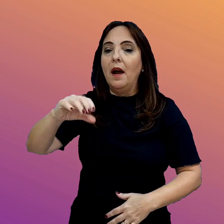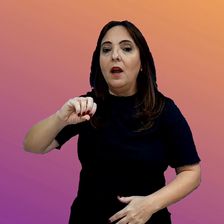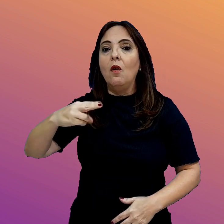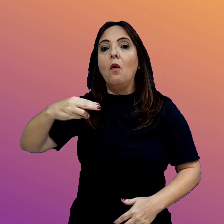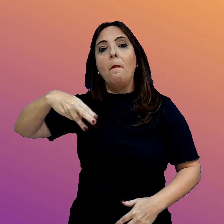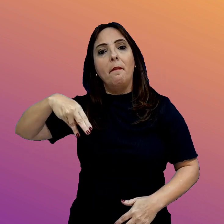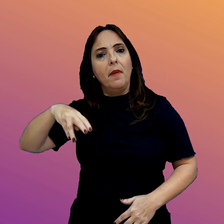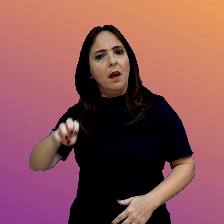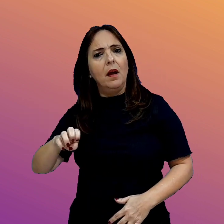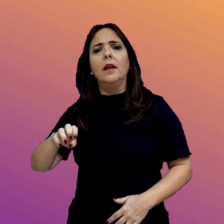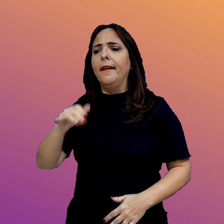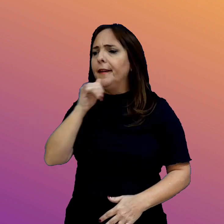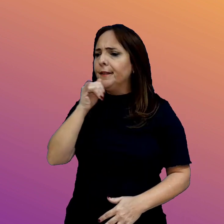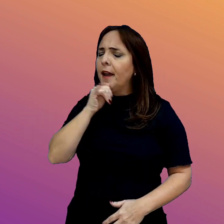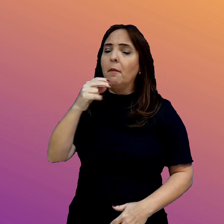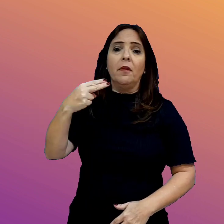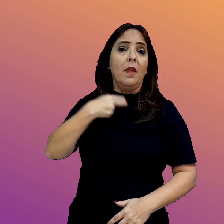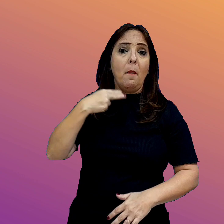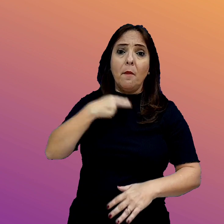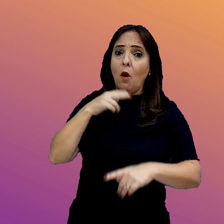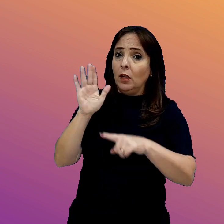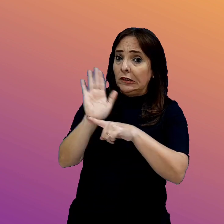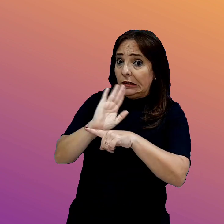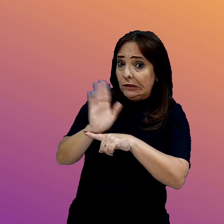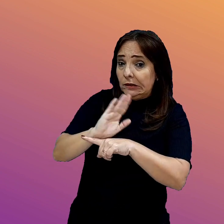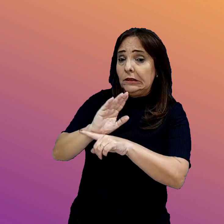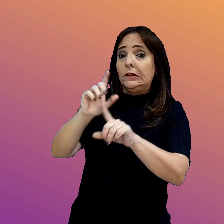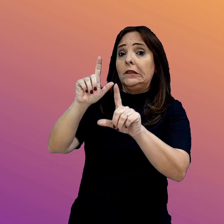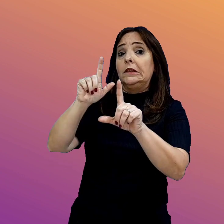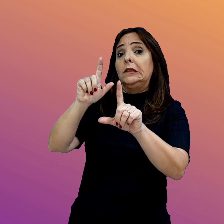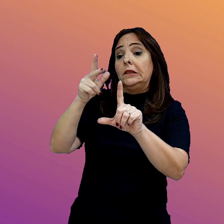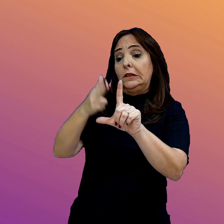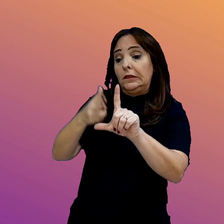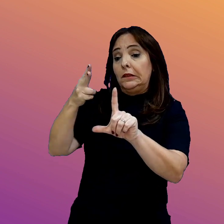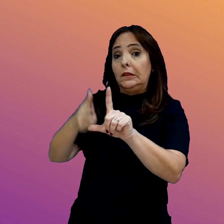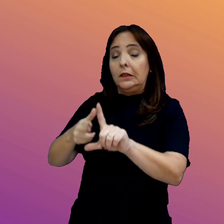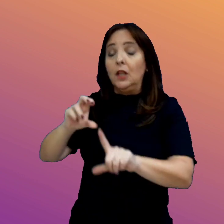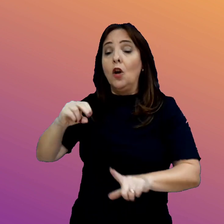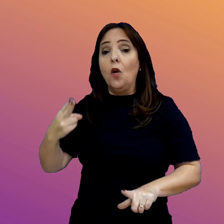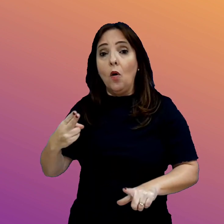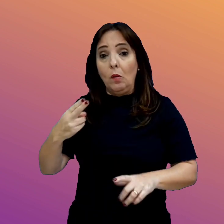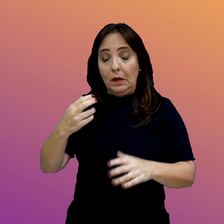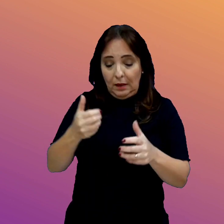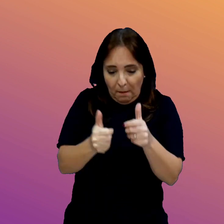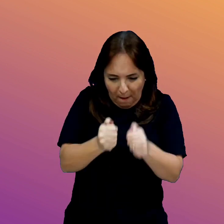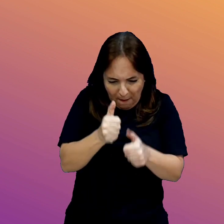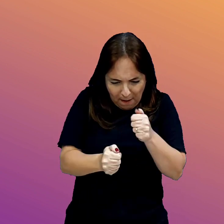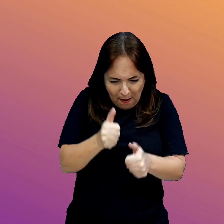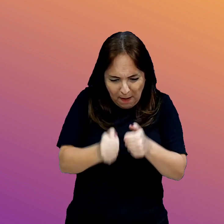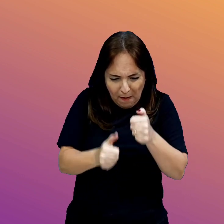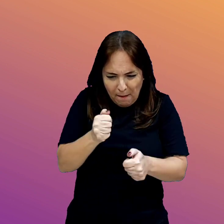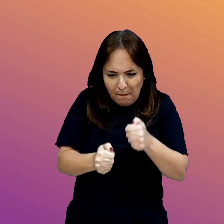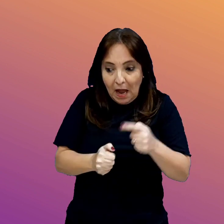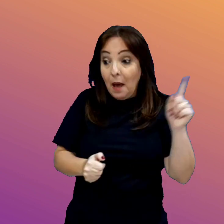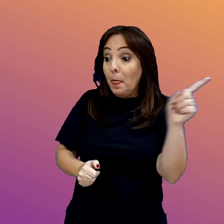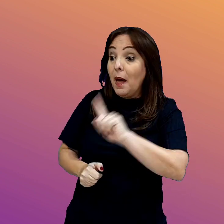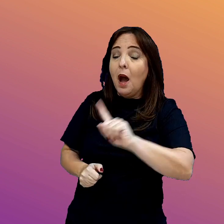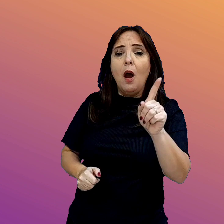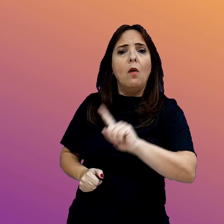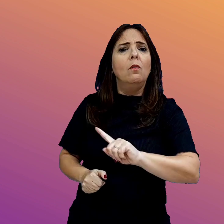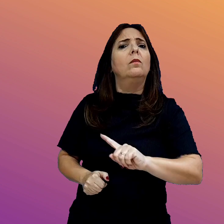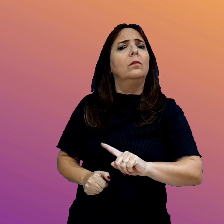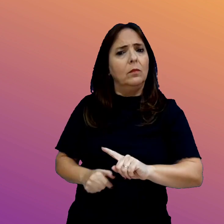vai jogar esse joguinho aí no celular. A gente está sendo muito, muito benevolente com as nossas crianças. Isso não